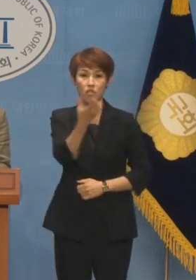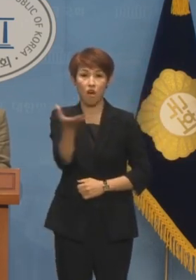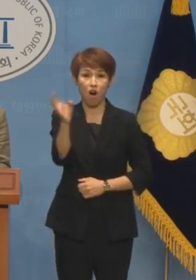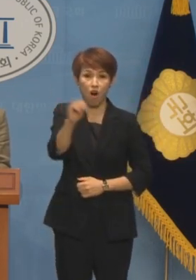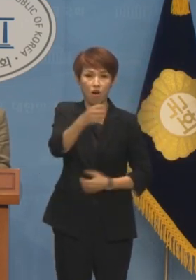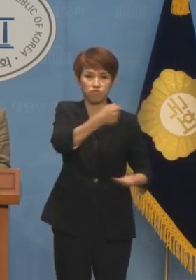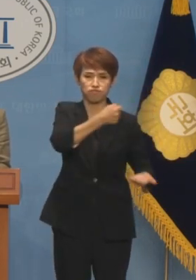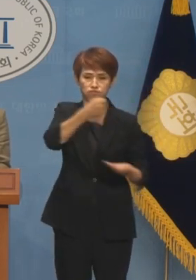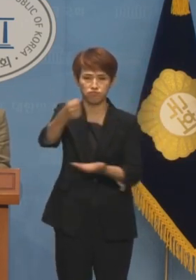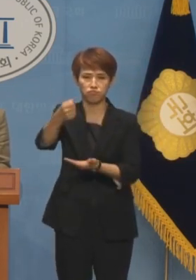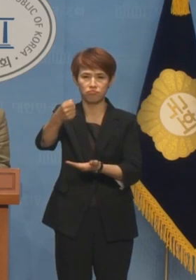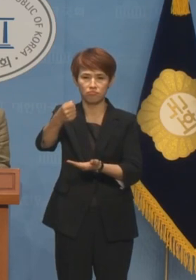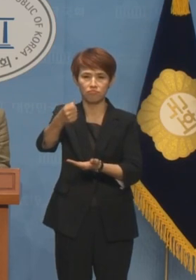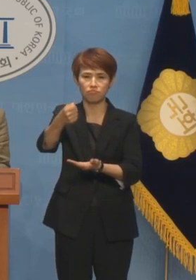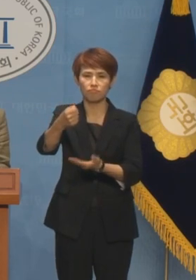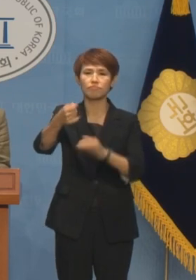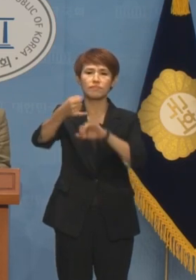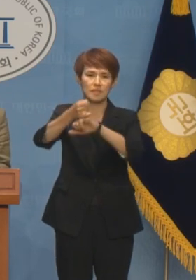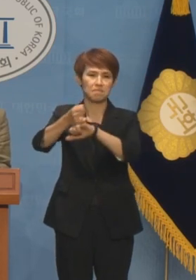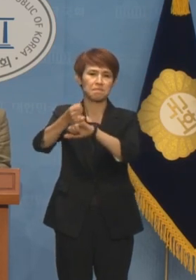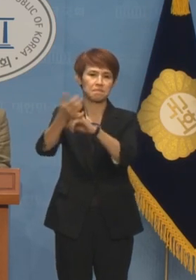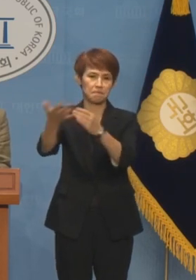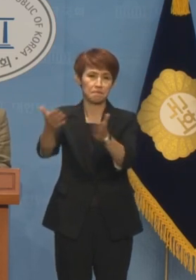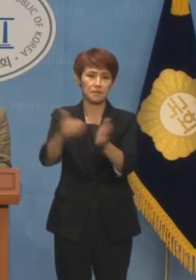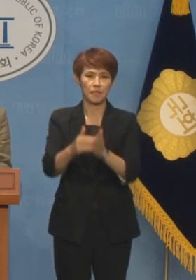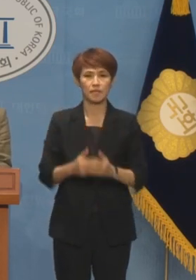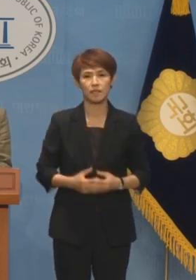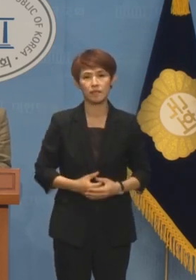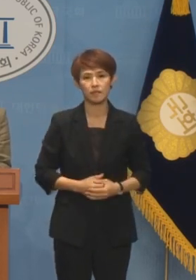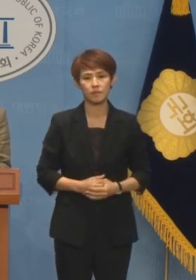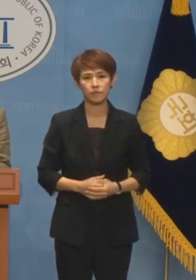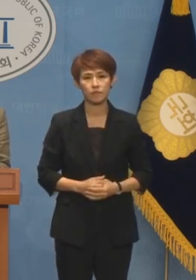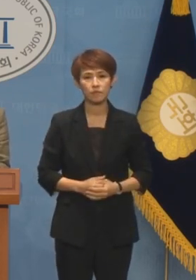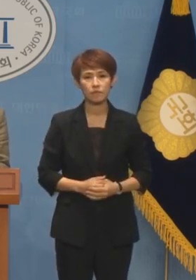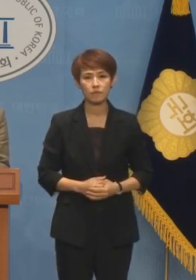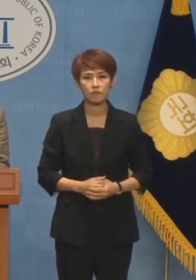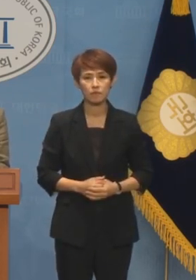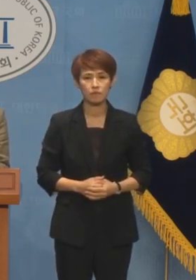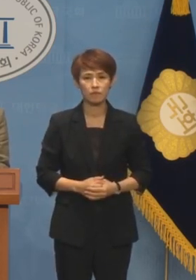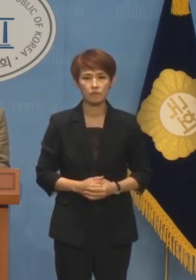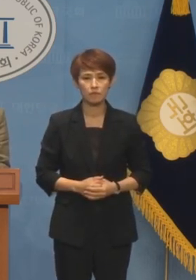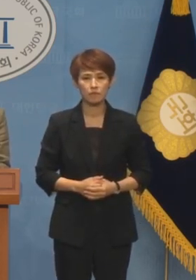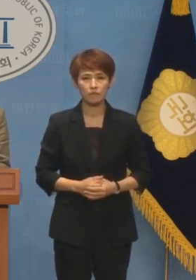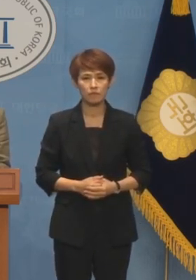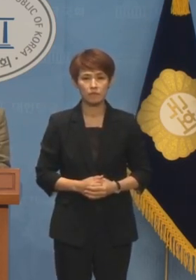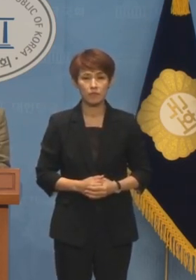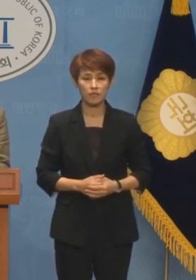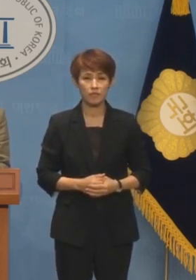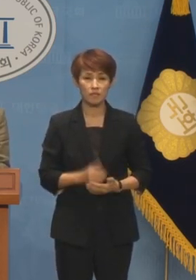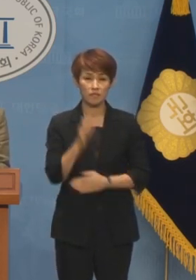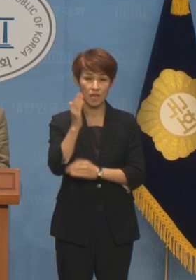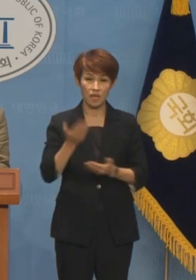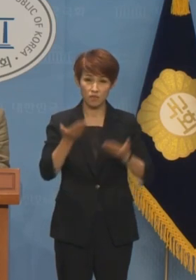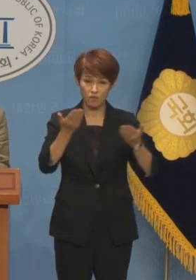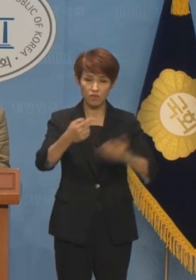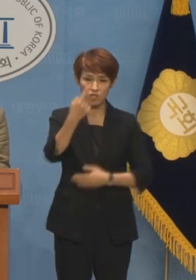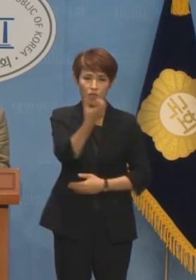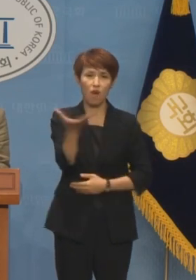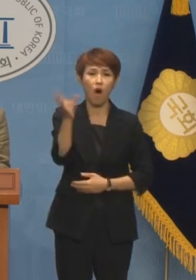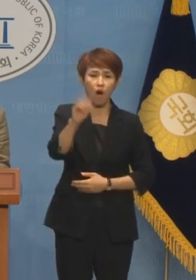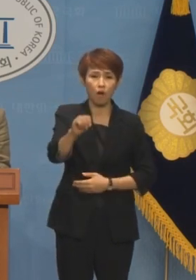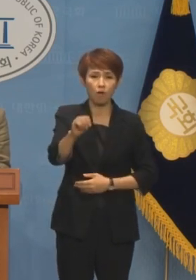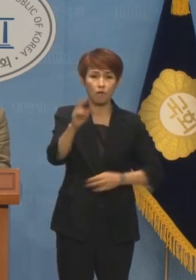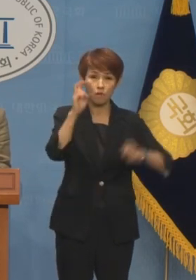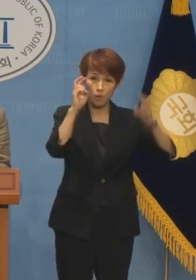출연을 국민 앞에 다시 약속했습니다. 제가 국민께 드리고자 하는 이야기는 이 1,000억 원을